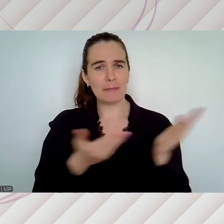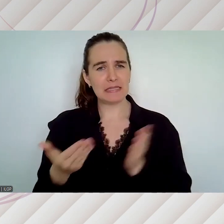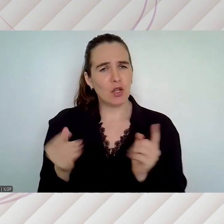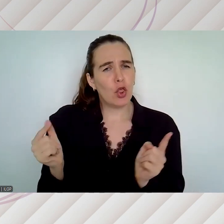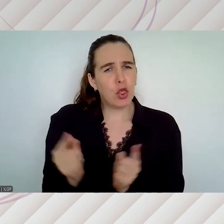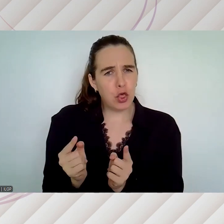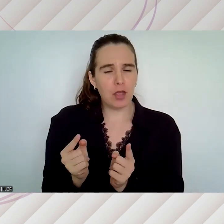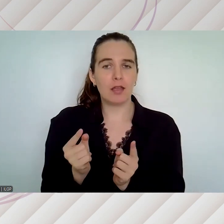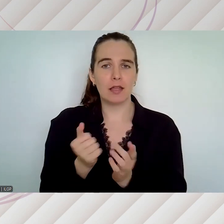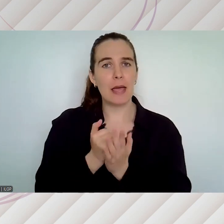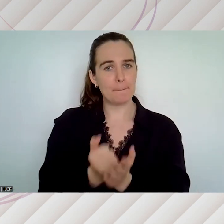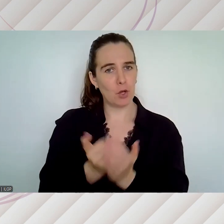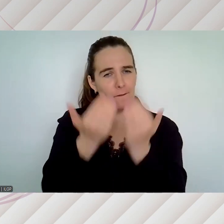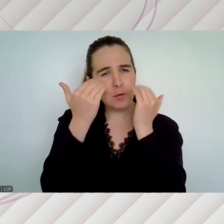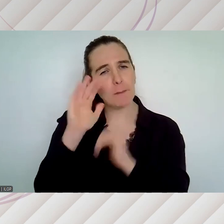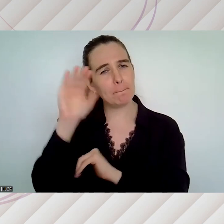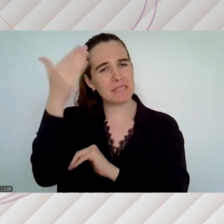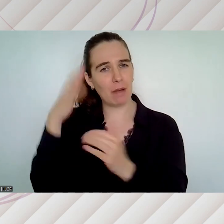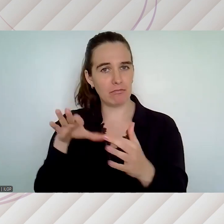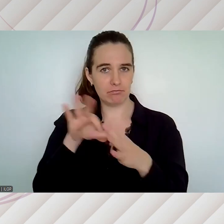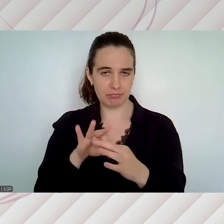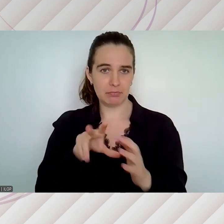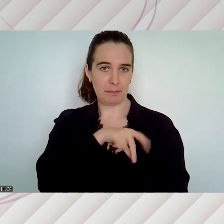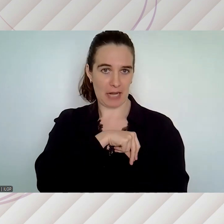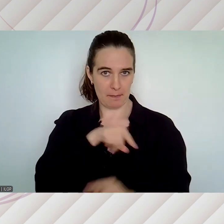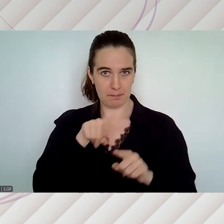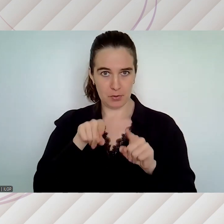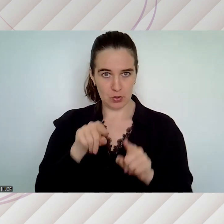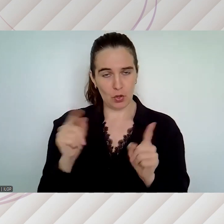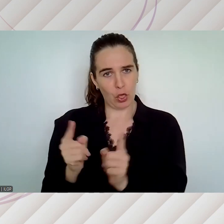de suporte com as informações principais que